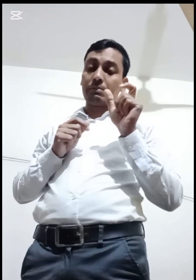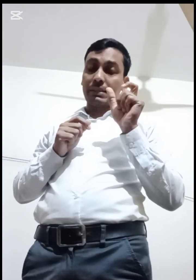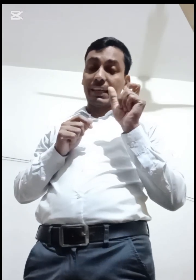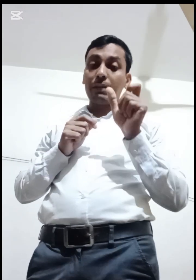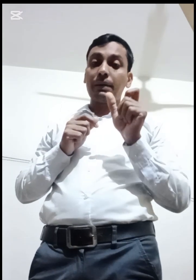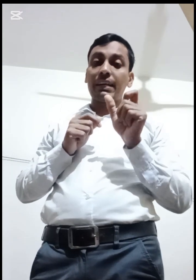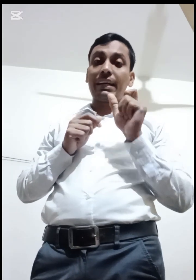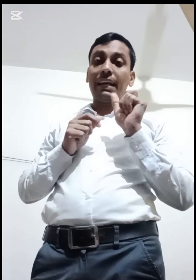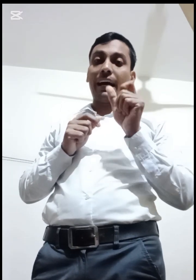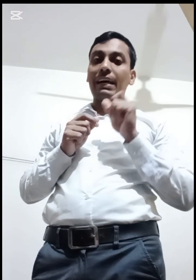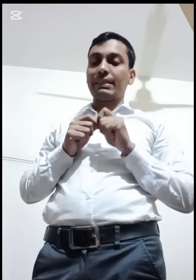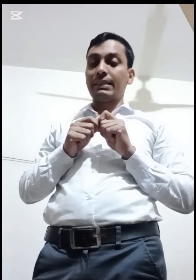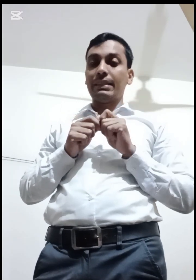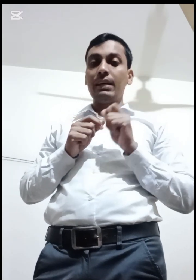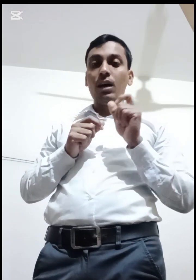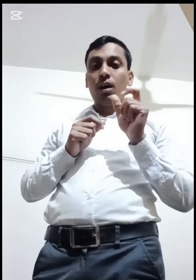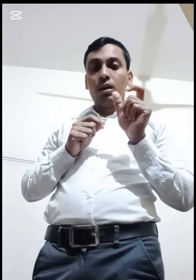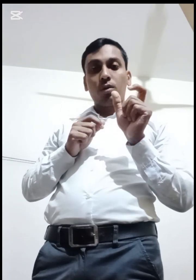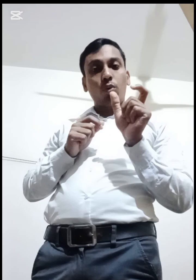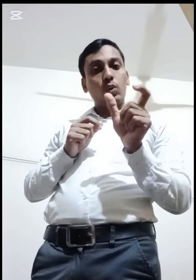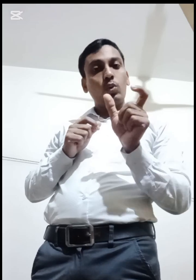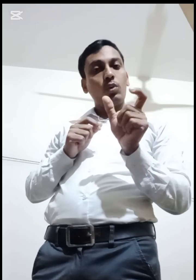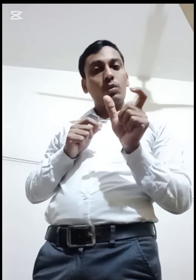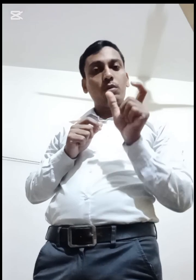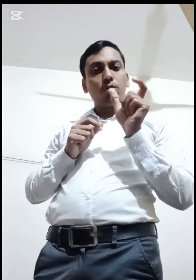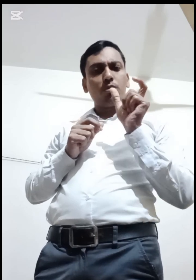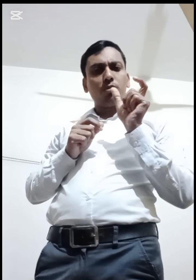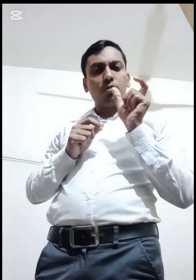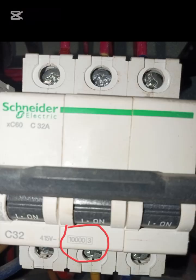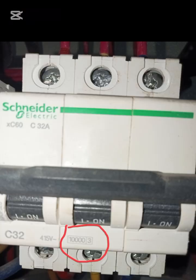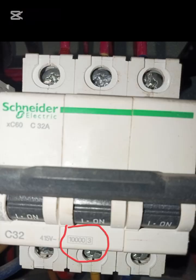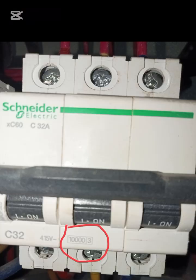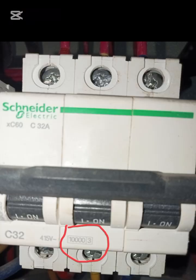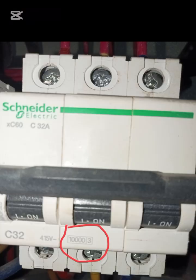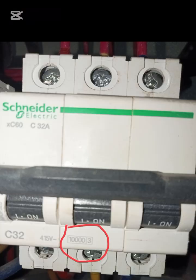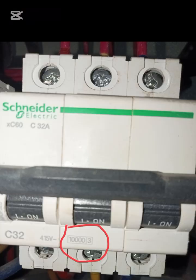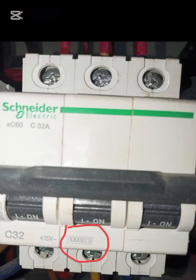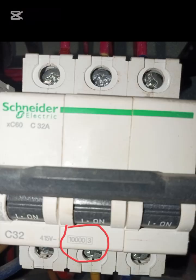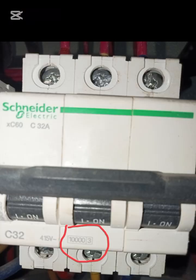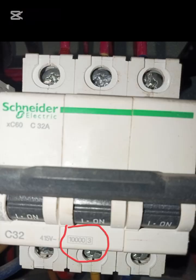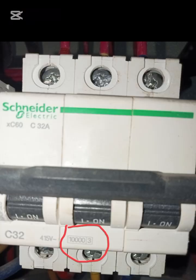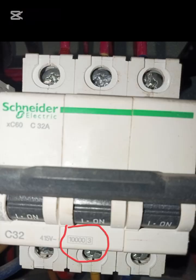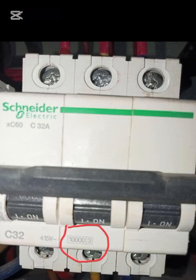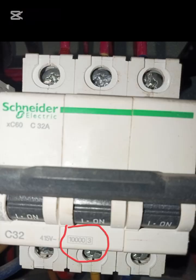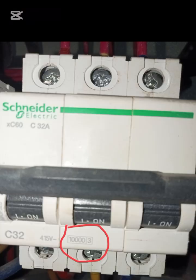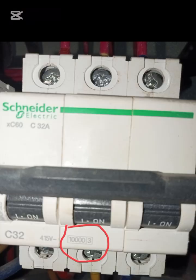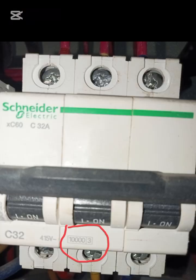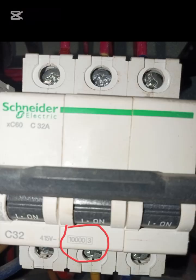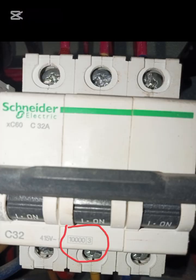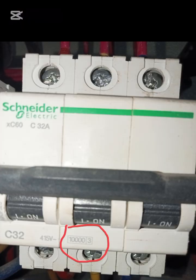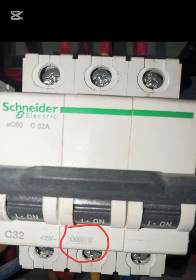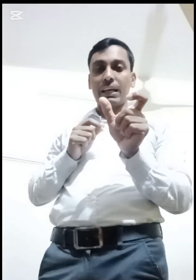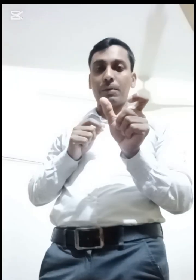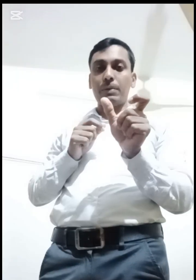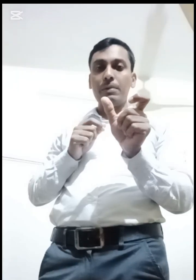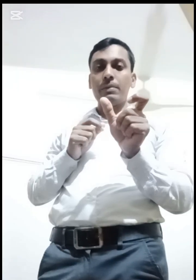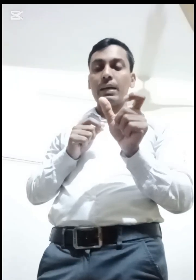মানে সার্কিট ব্রেকারের গায়ে লেখা আছে যে কত। এটা শর্ট সার্কিটের ক্ষেত্রে 1000 অ্যাম্পিয়ার 30 সেকেন্ডে কাজ থাকবে,